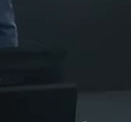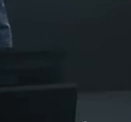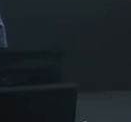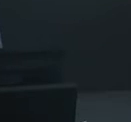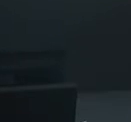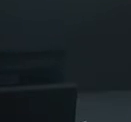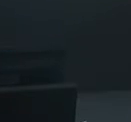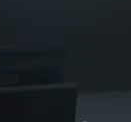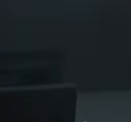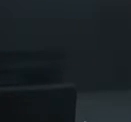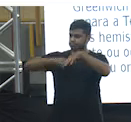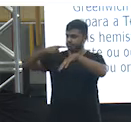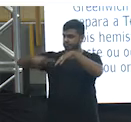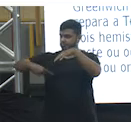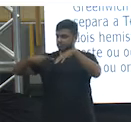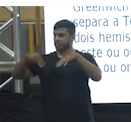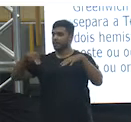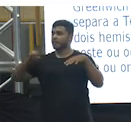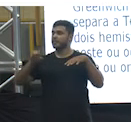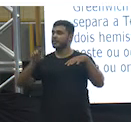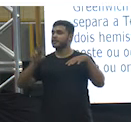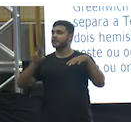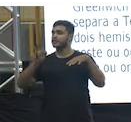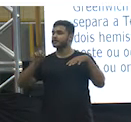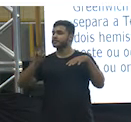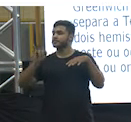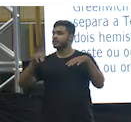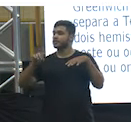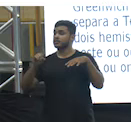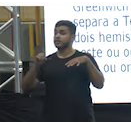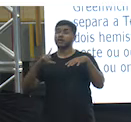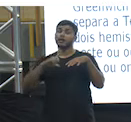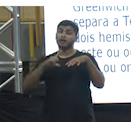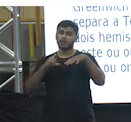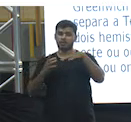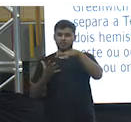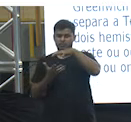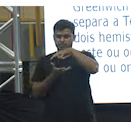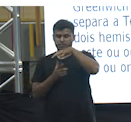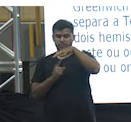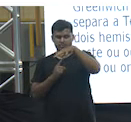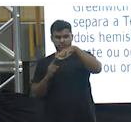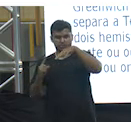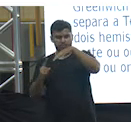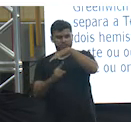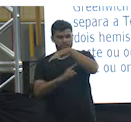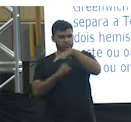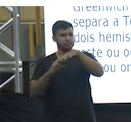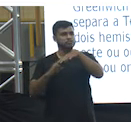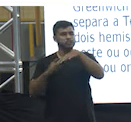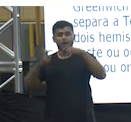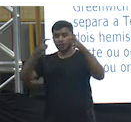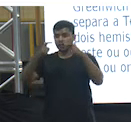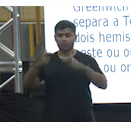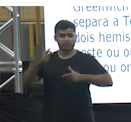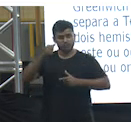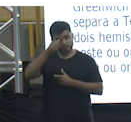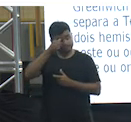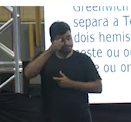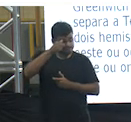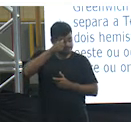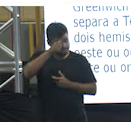Meridianos, eles foram criados, foi definido, porque o Equador foi fácil definir. A maior linha,